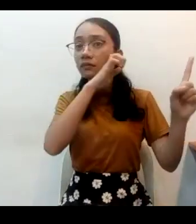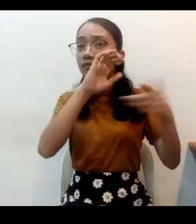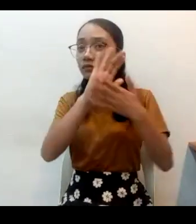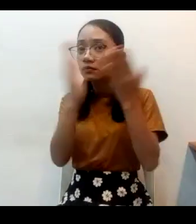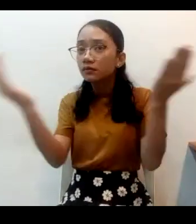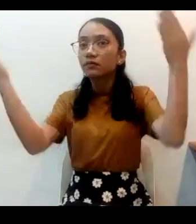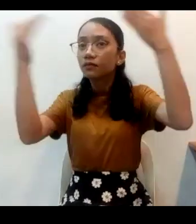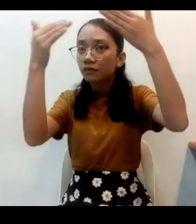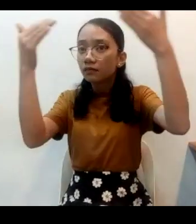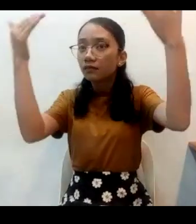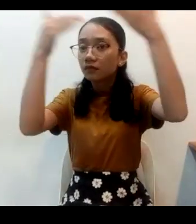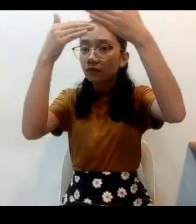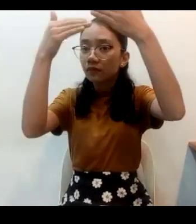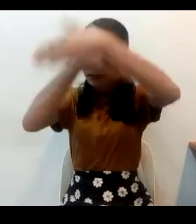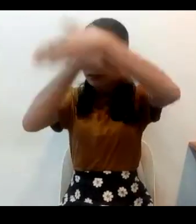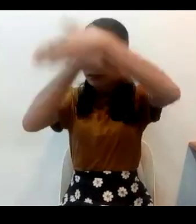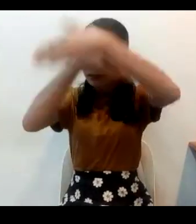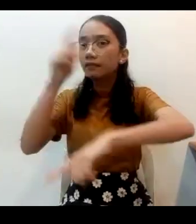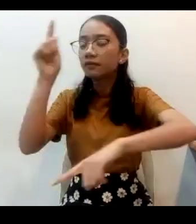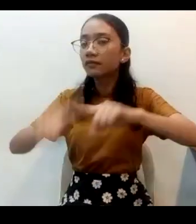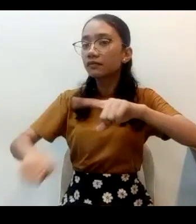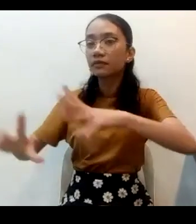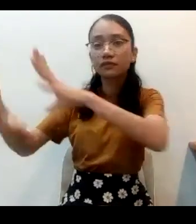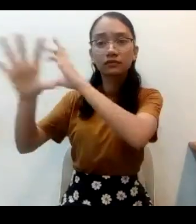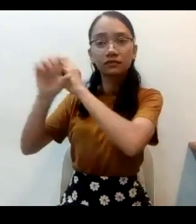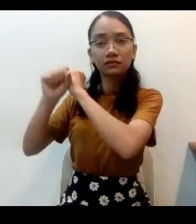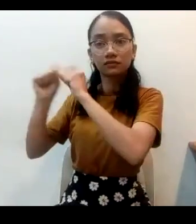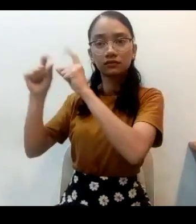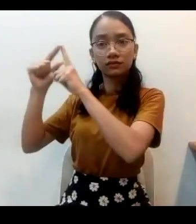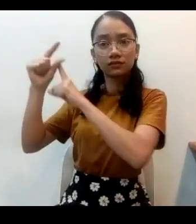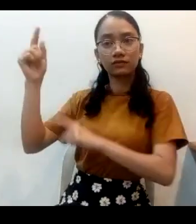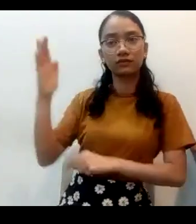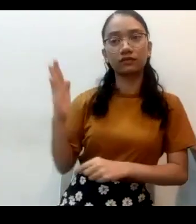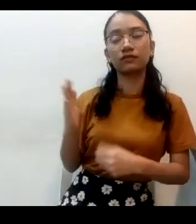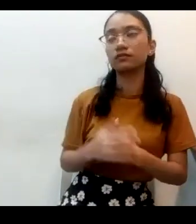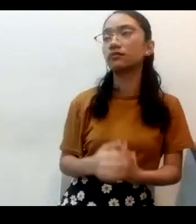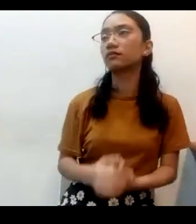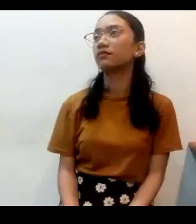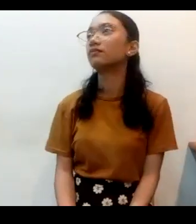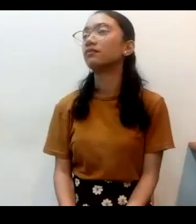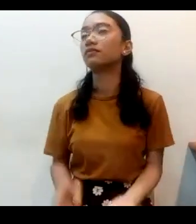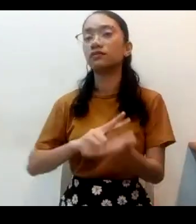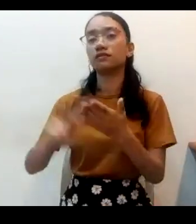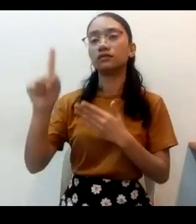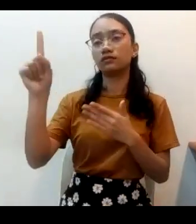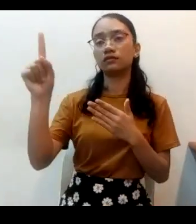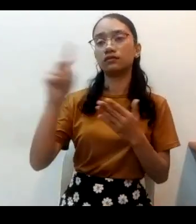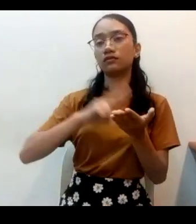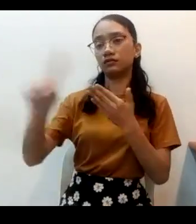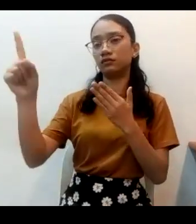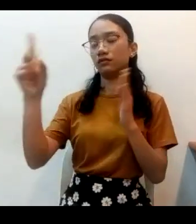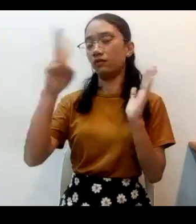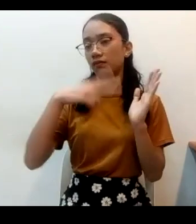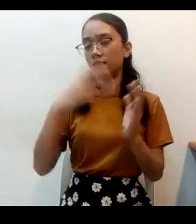he couldn't receive the word of God. Kaya hindi na po siya makatanggapan ng salita ng Diyos. So the verse, there